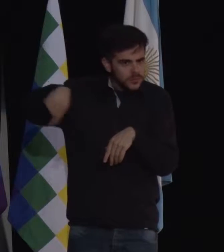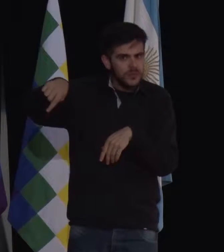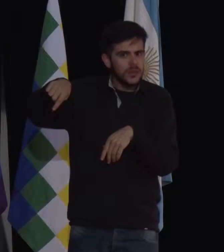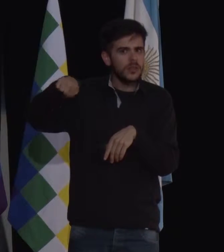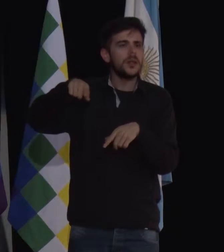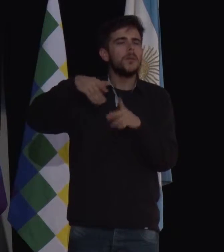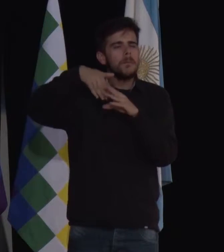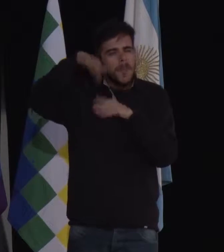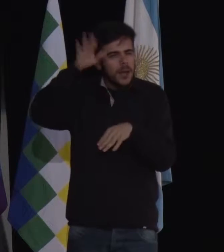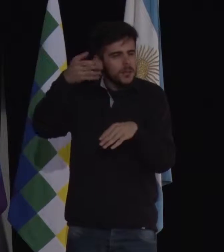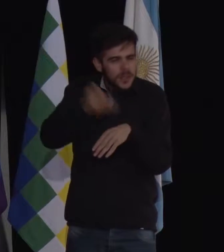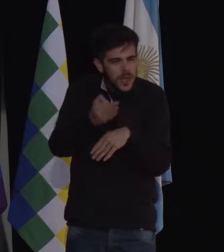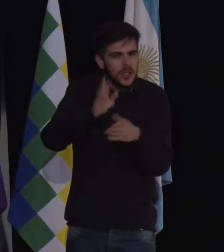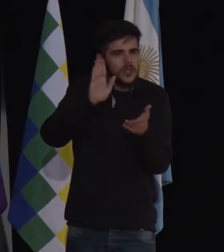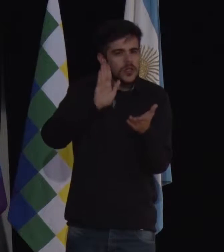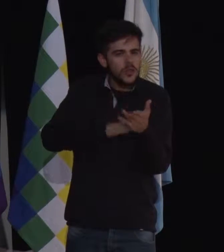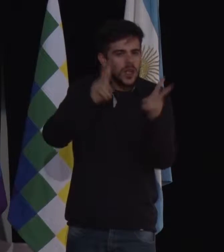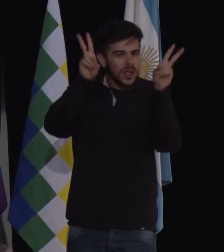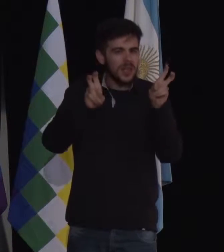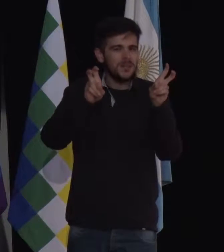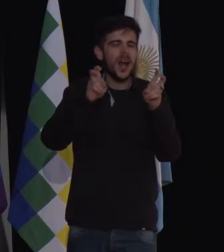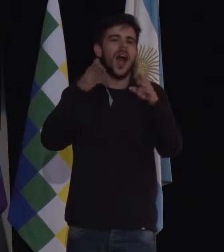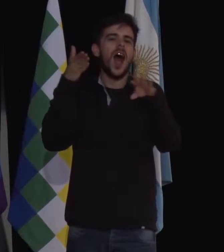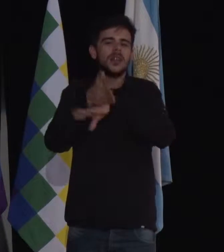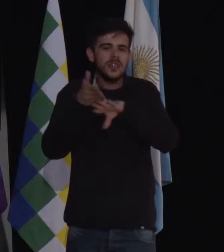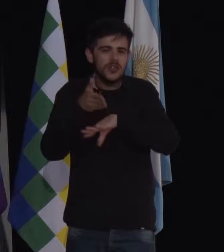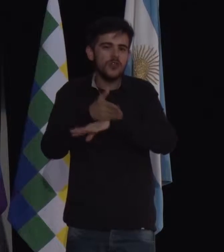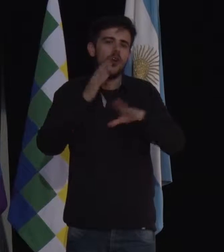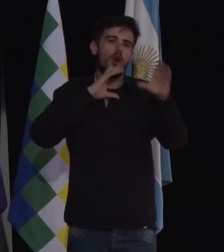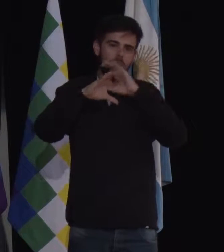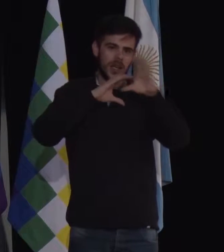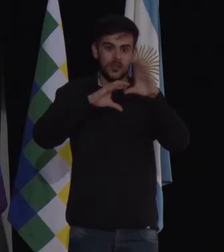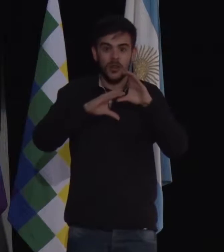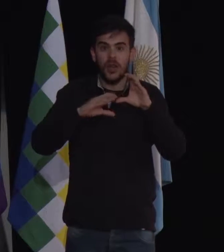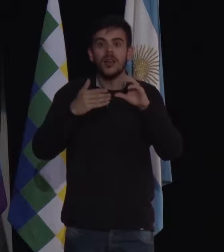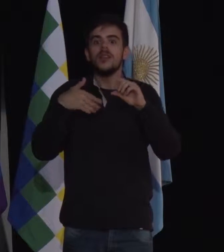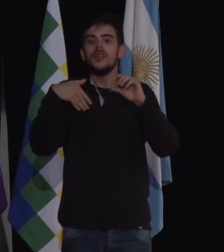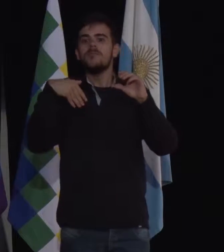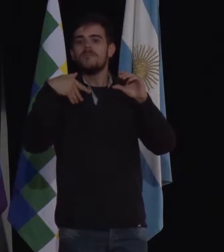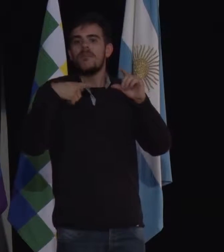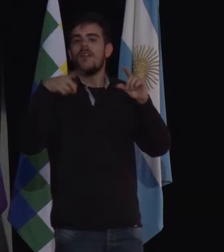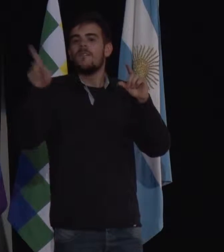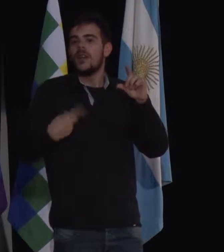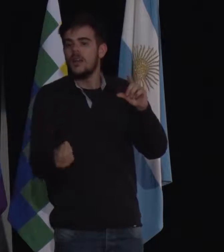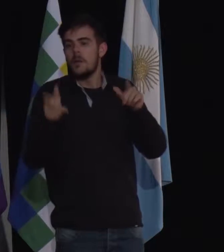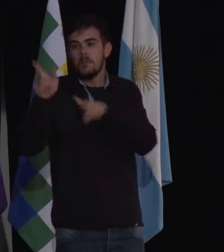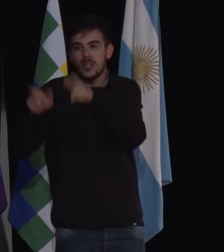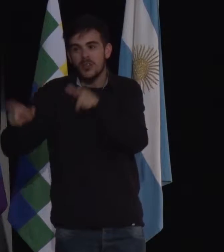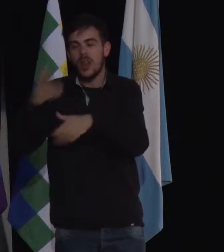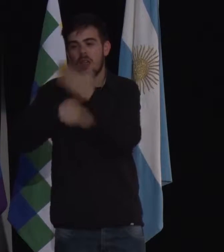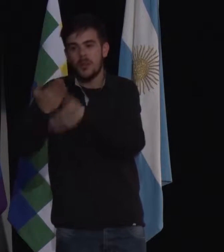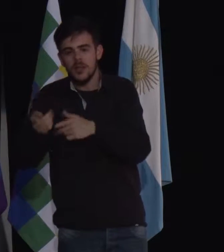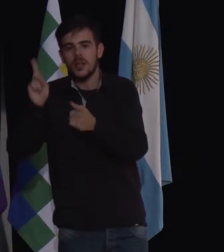a la comunicación, para que las personas con discapacidad, la comunidad en general,